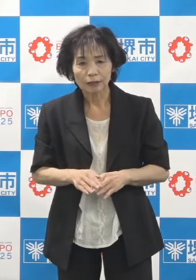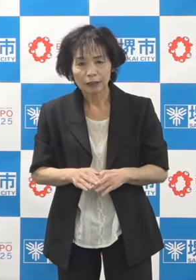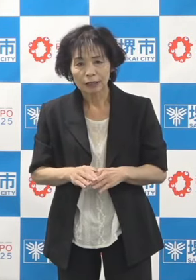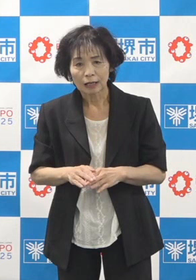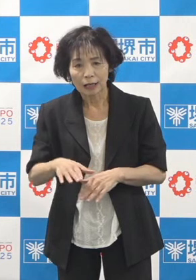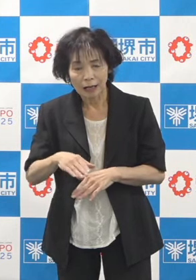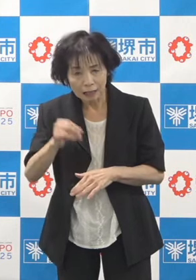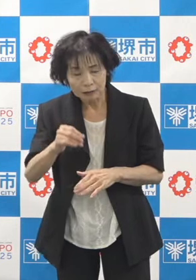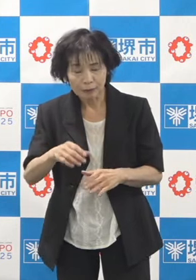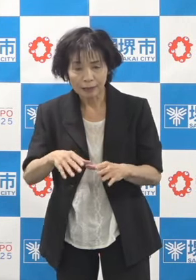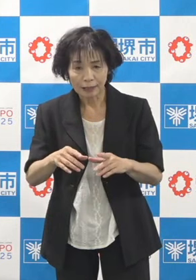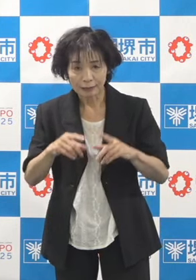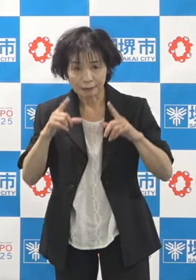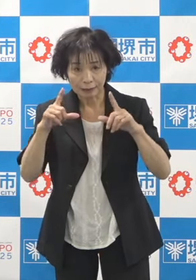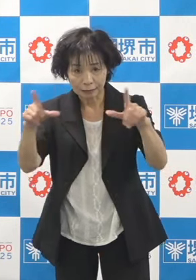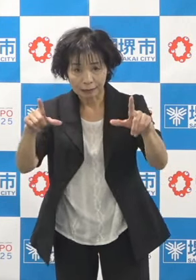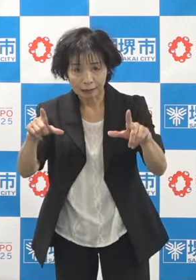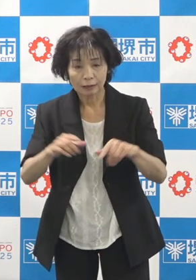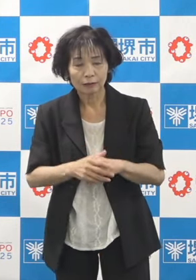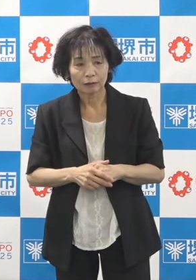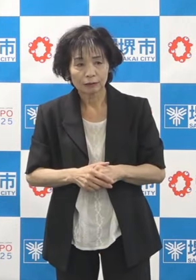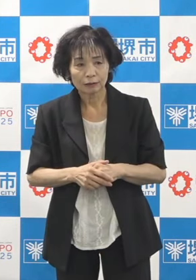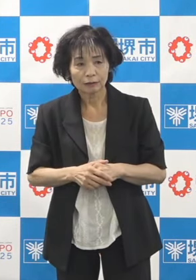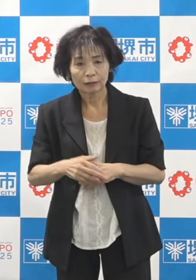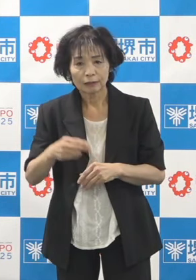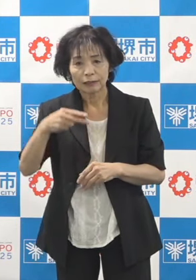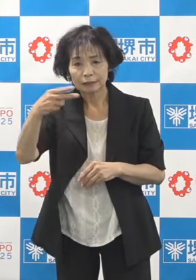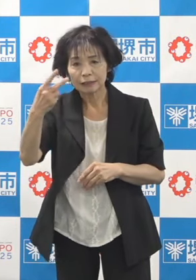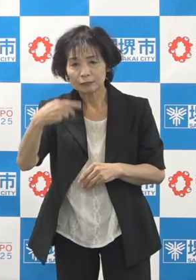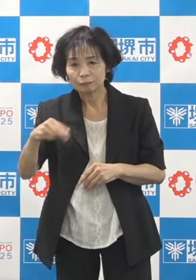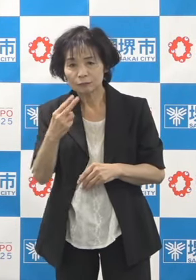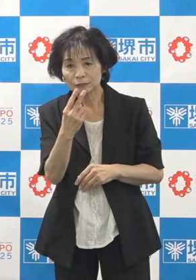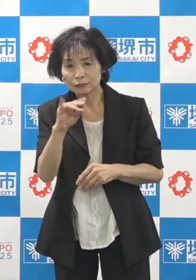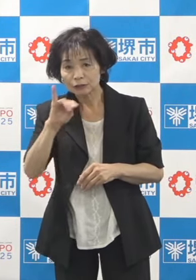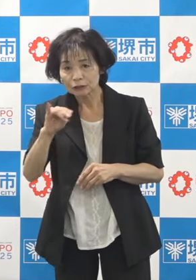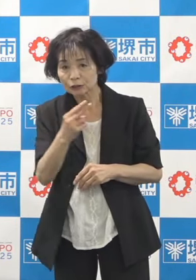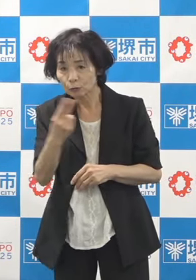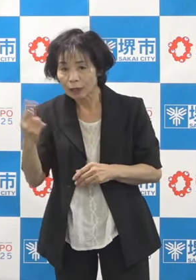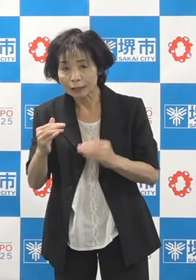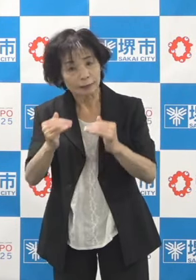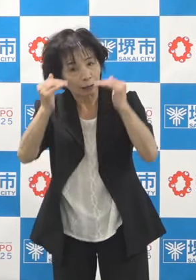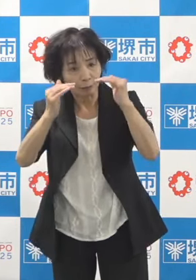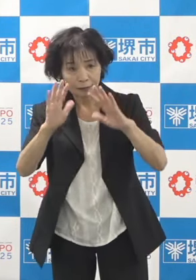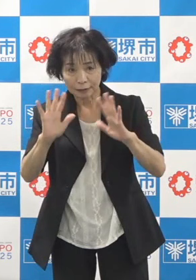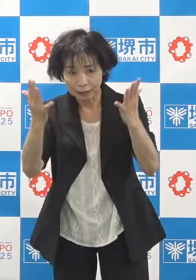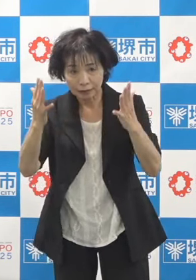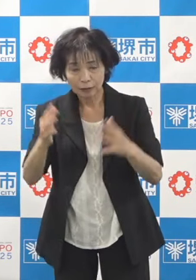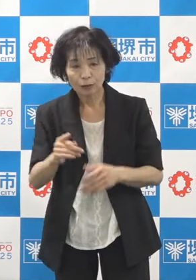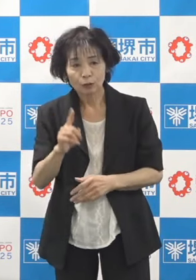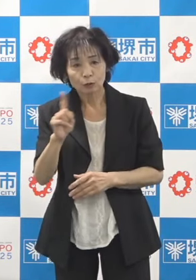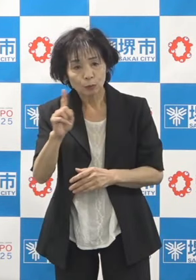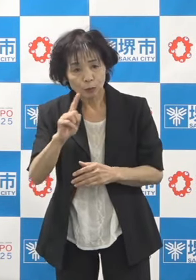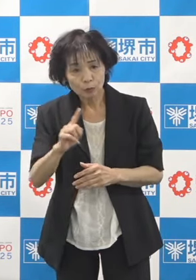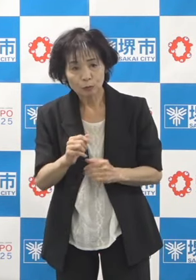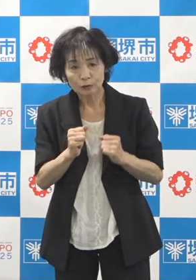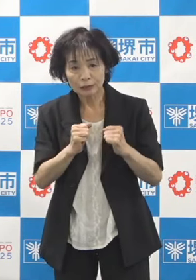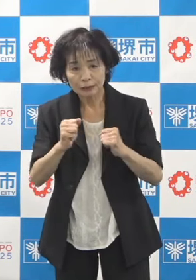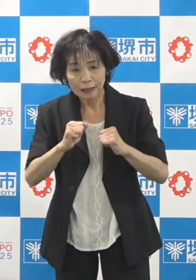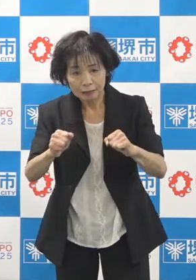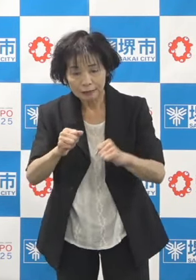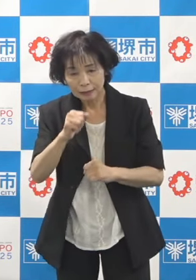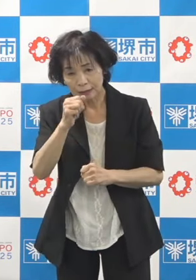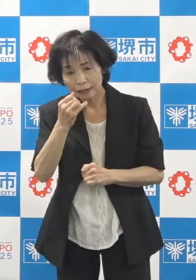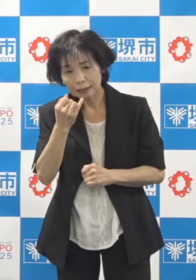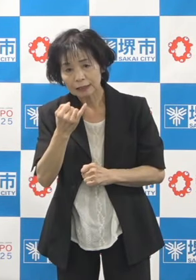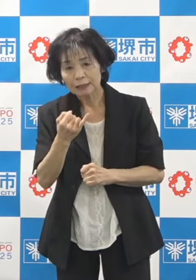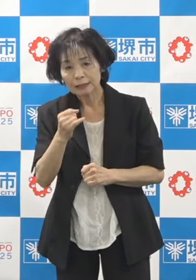初めて出されたということもあって、認知度みたいなものがこう広まっていない中なので、どう危険が高まっているのかわからないみたいな声もあったり